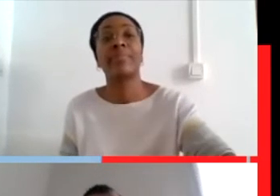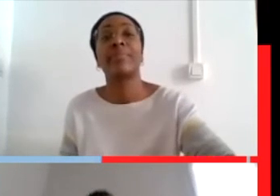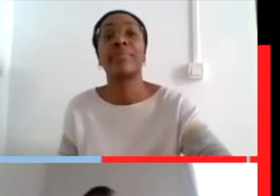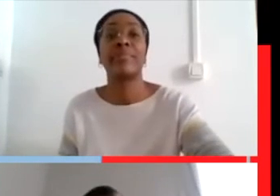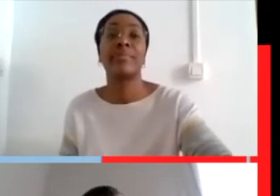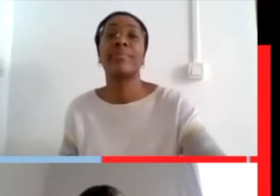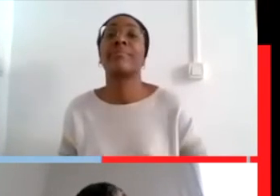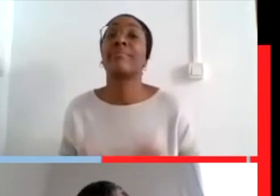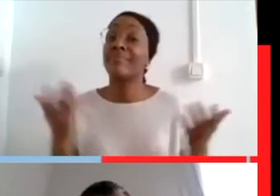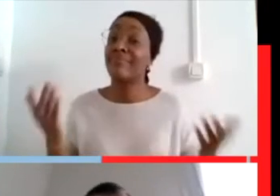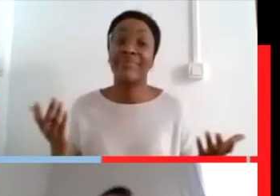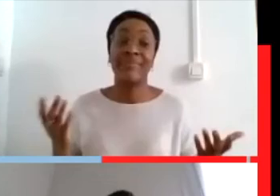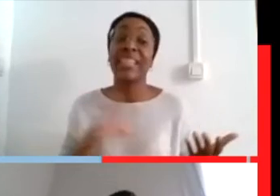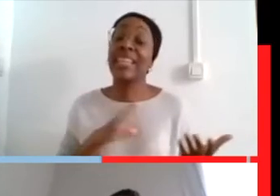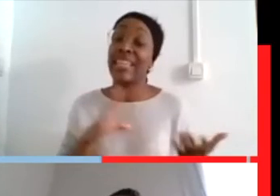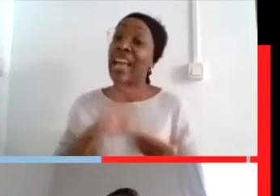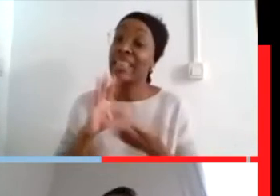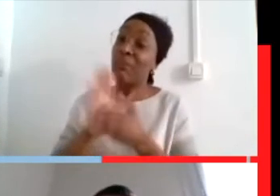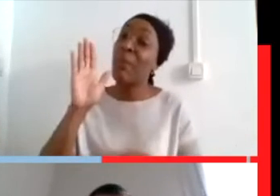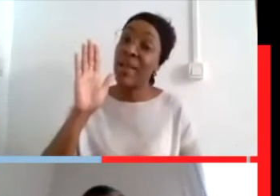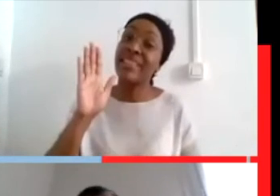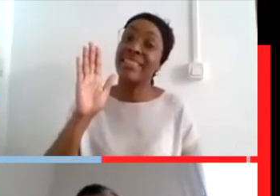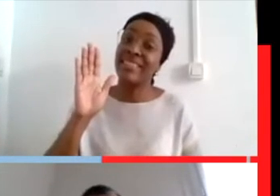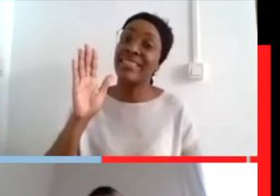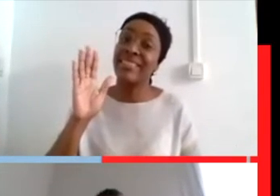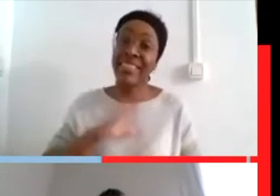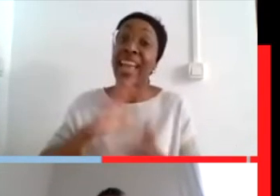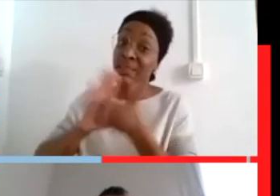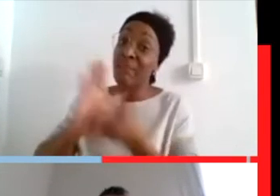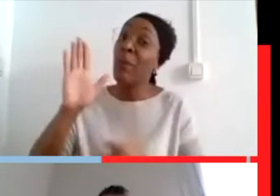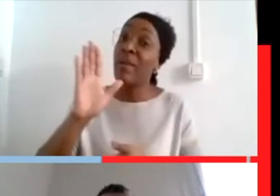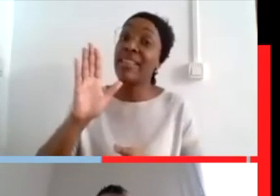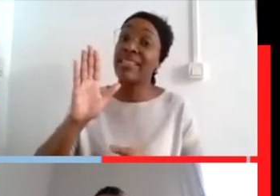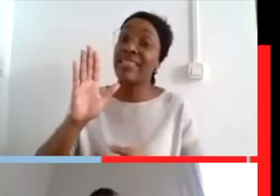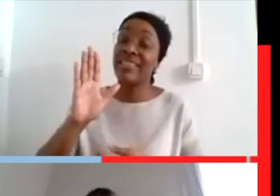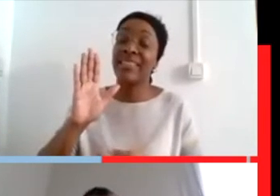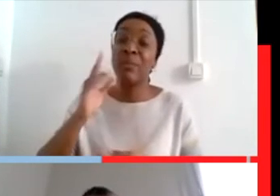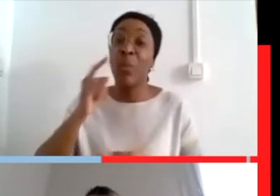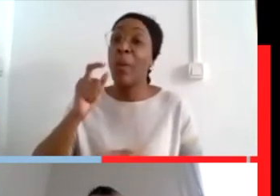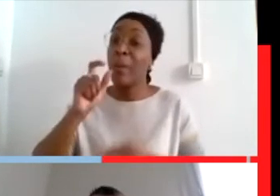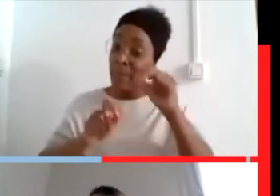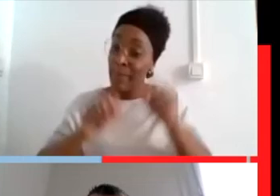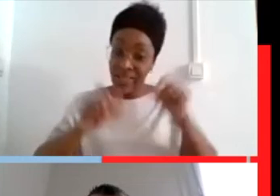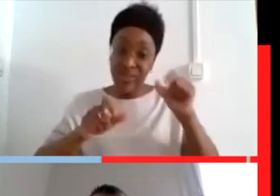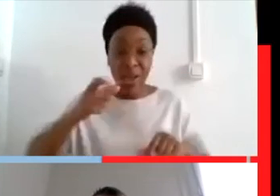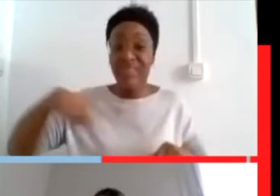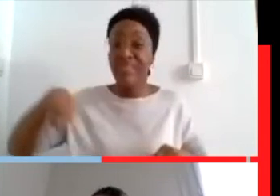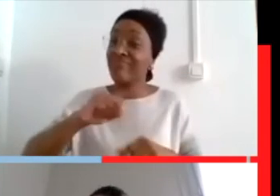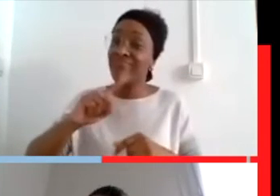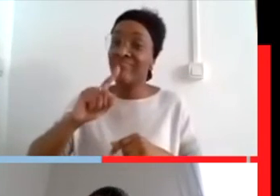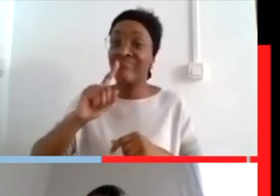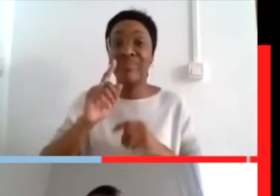ceux qui marchent comme nous et qui voulons être des vases d'honneur ou des colonnes. De Timothée 2,21, une promesse pour maintenant et